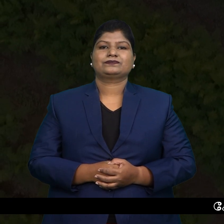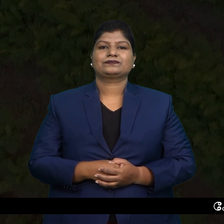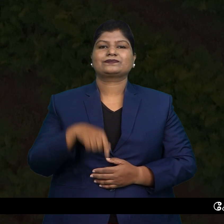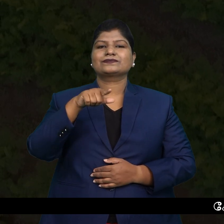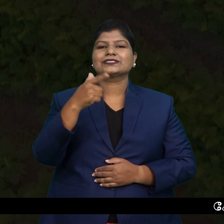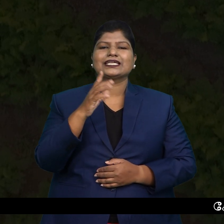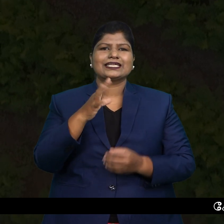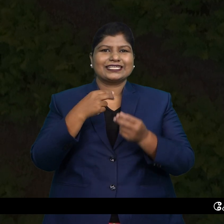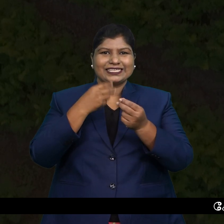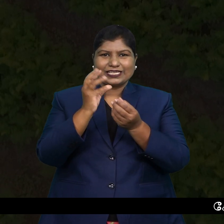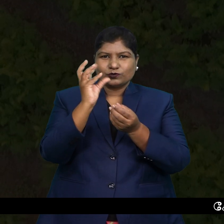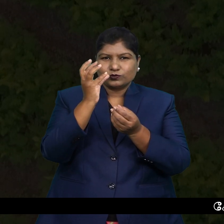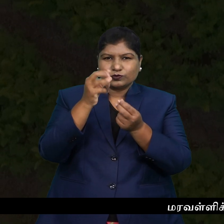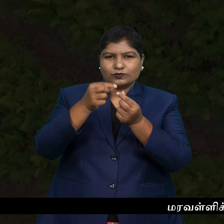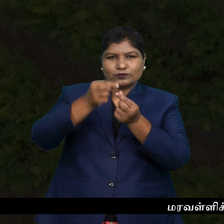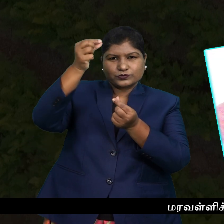கோசுக்கிழங்கு,